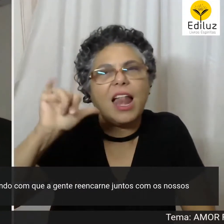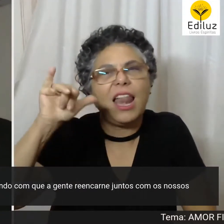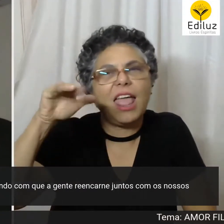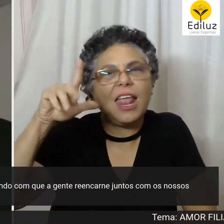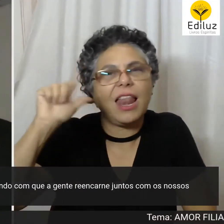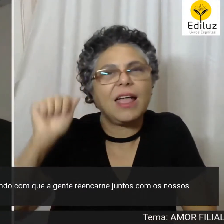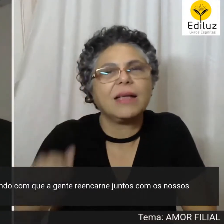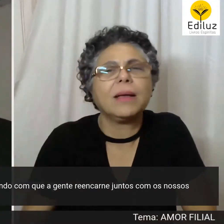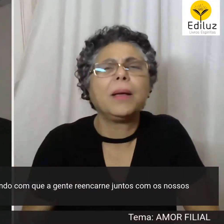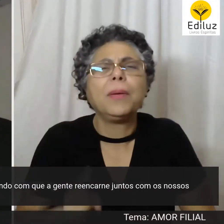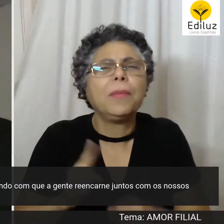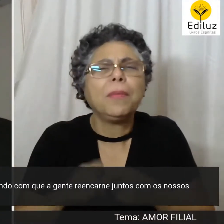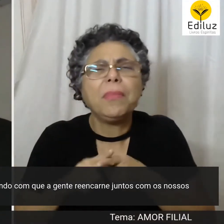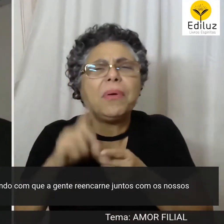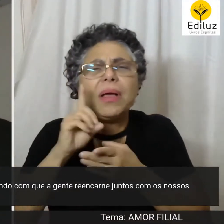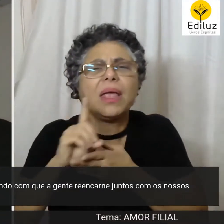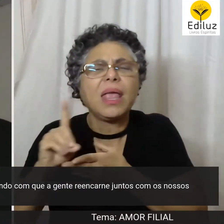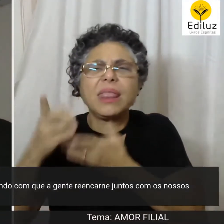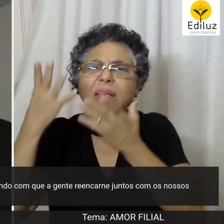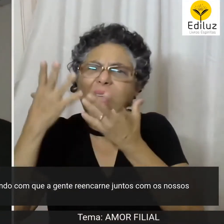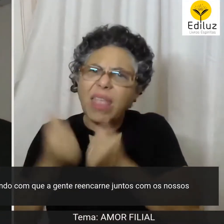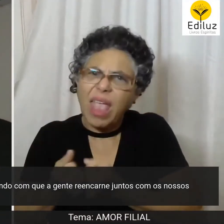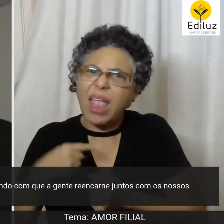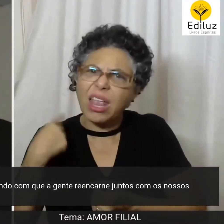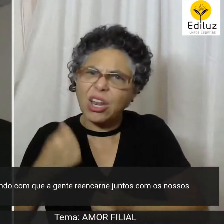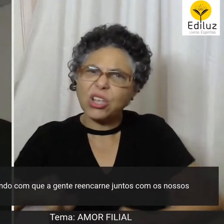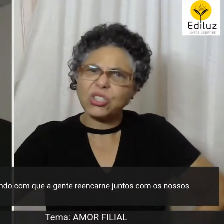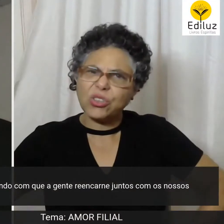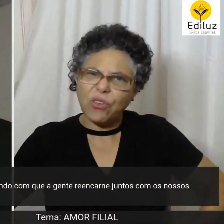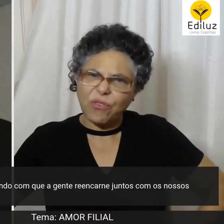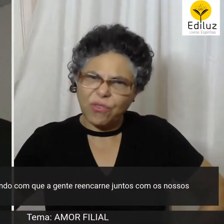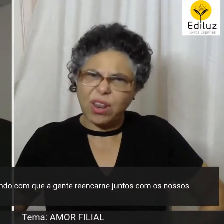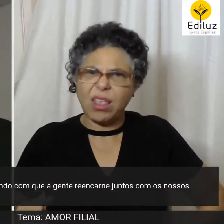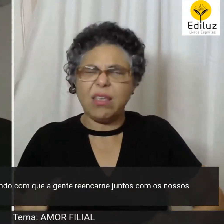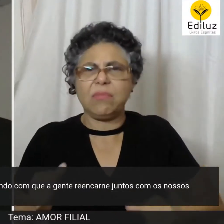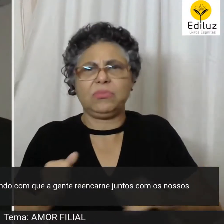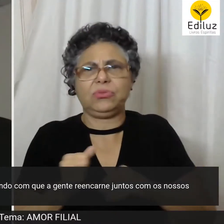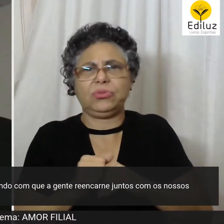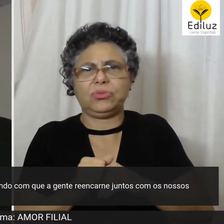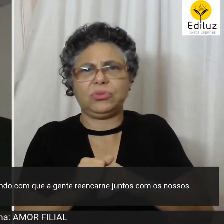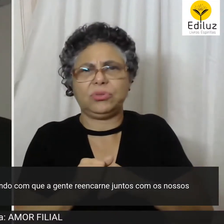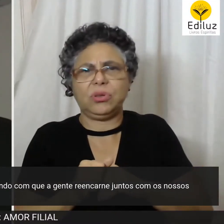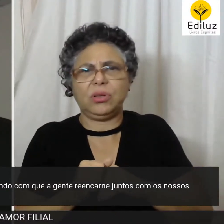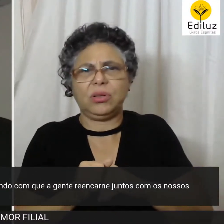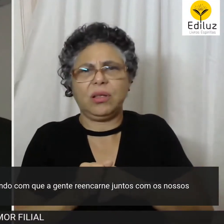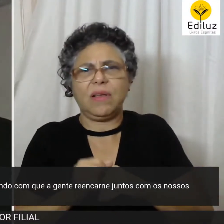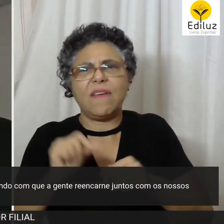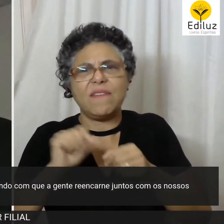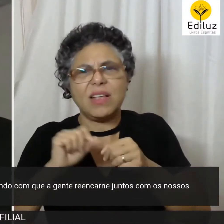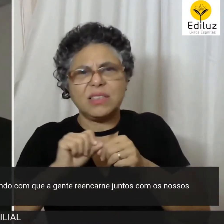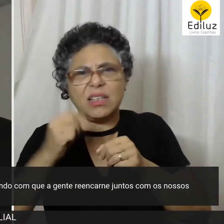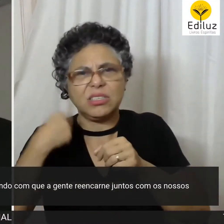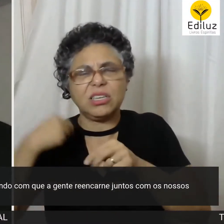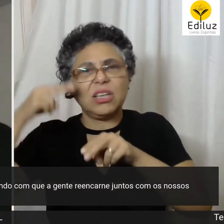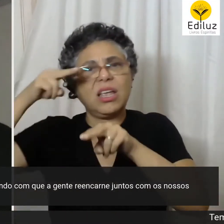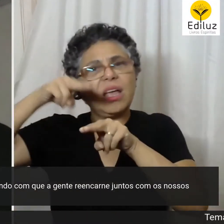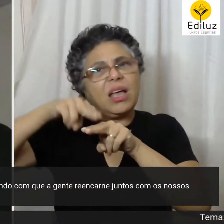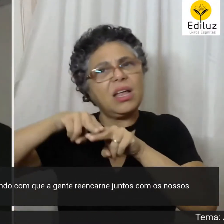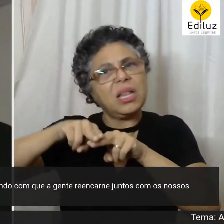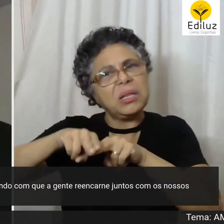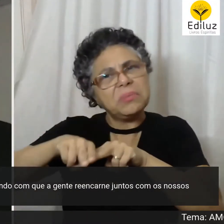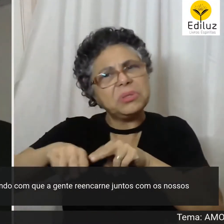Por que Deus quer que a gente sofra, fazendo com que a gente reencarne juntos com os